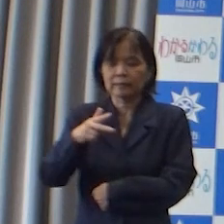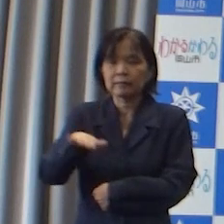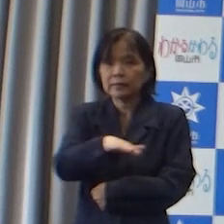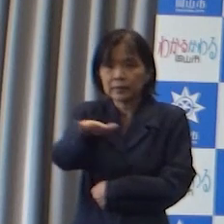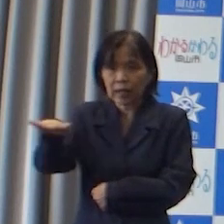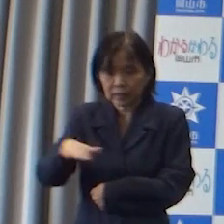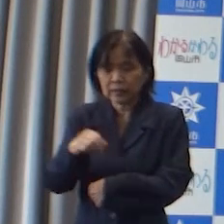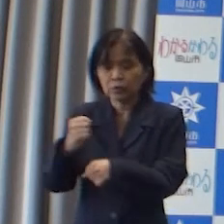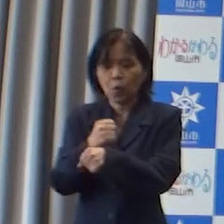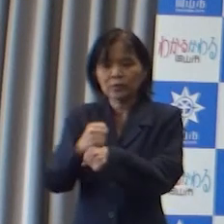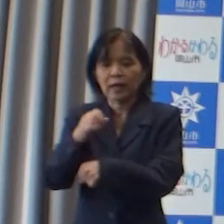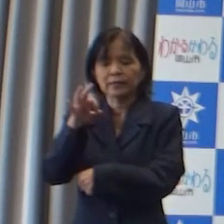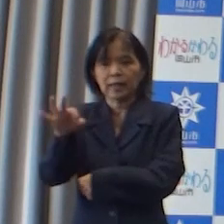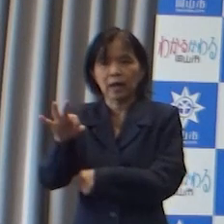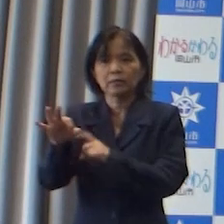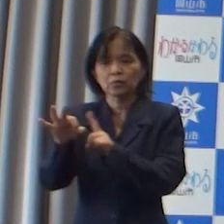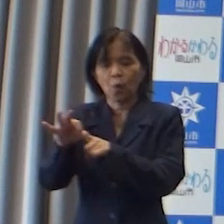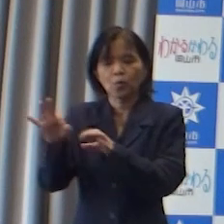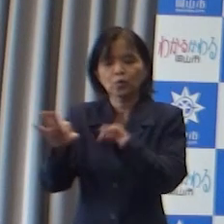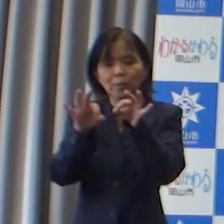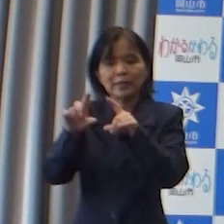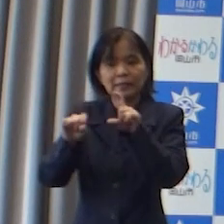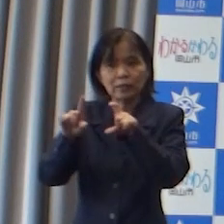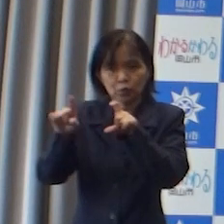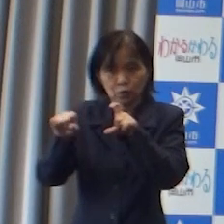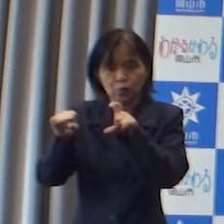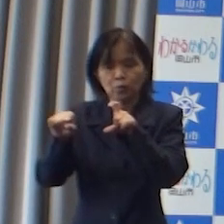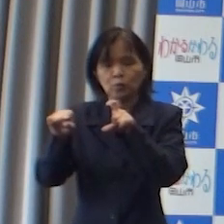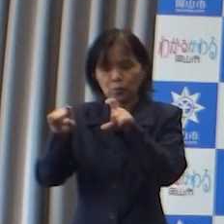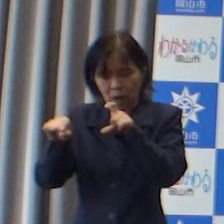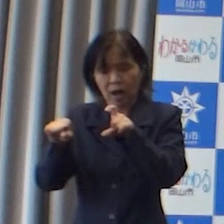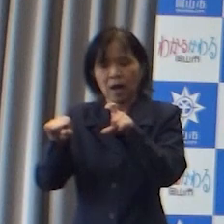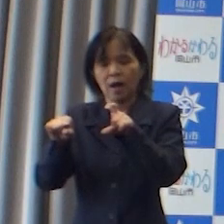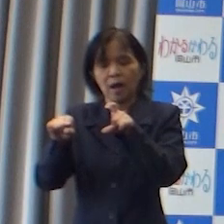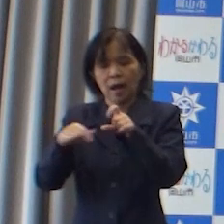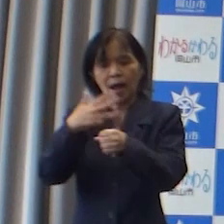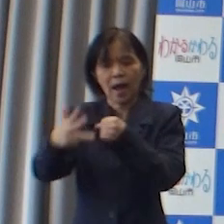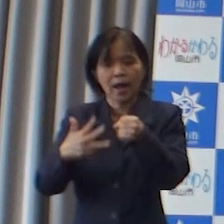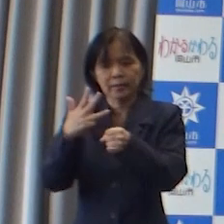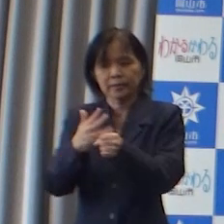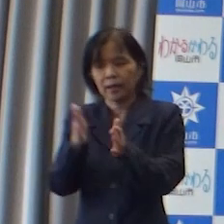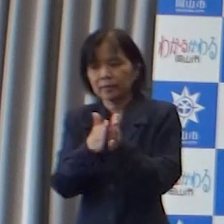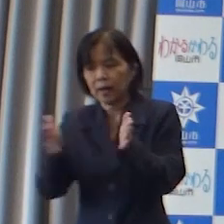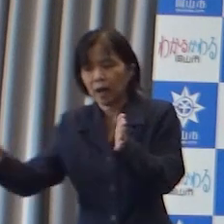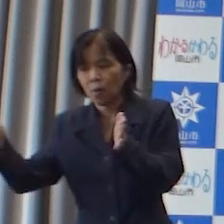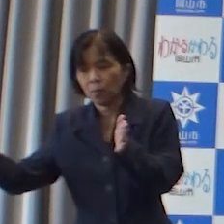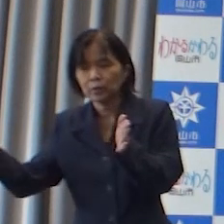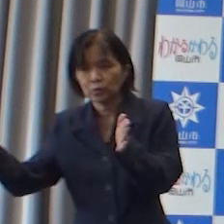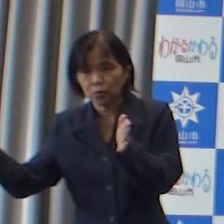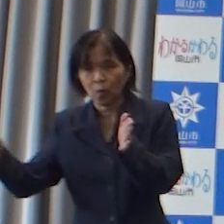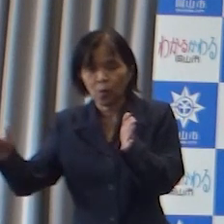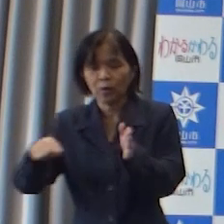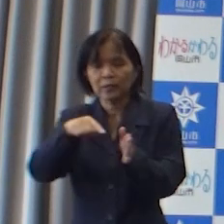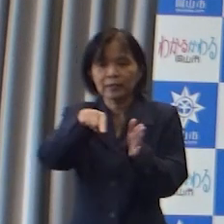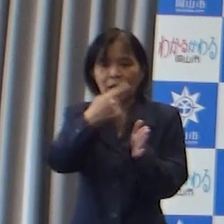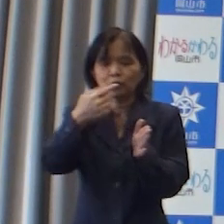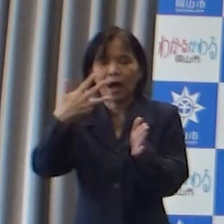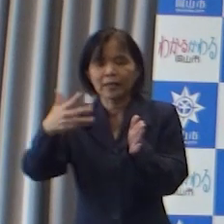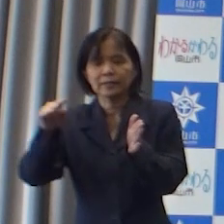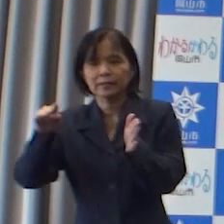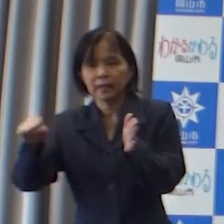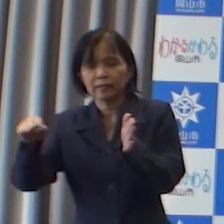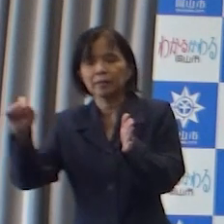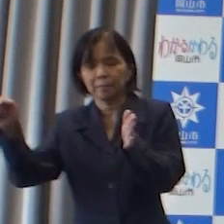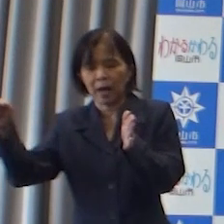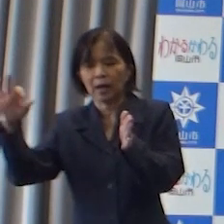び率は、平成23年度から令和元年度までこの8年間で 108.4%